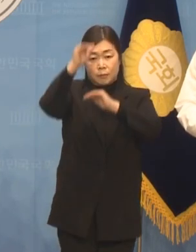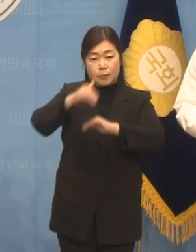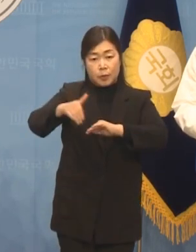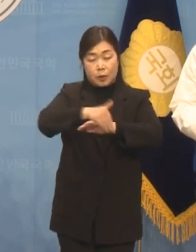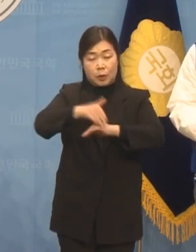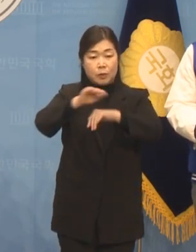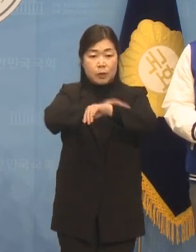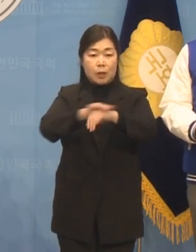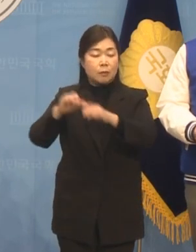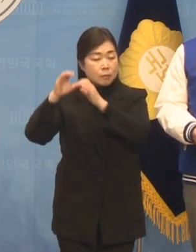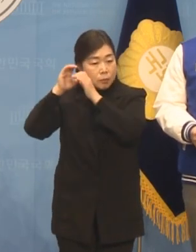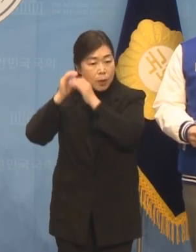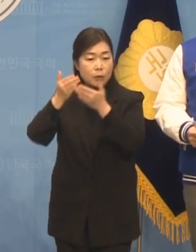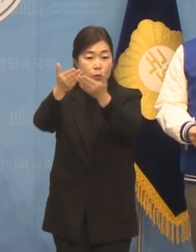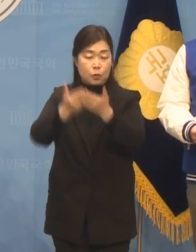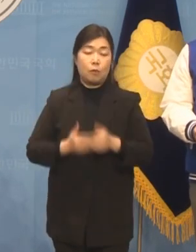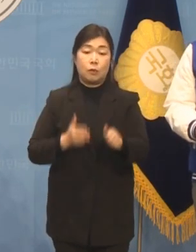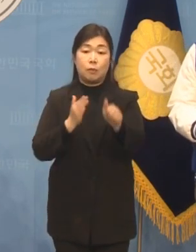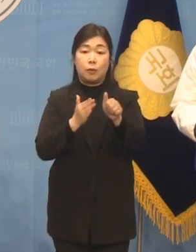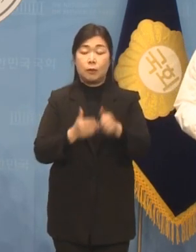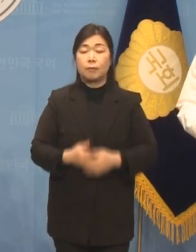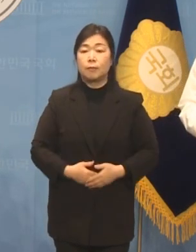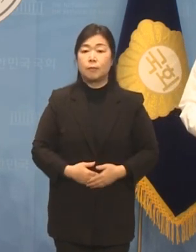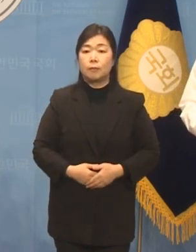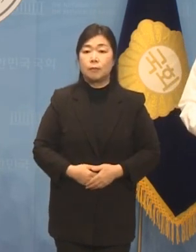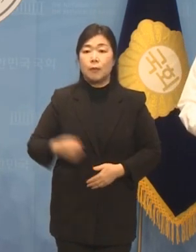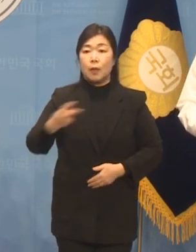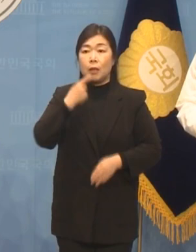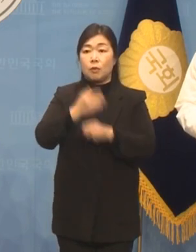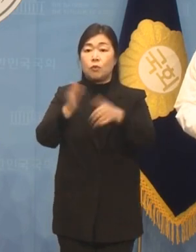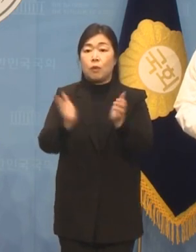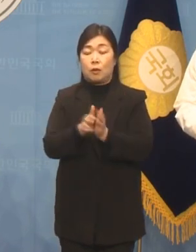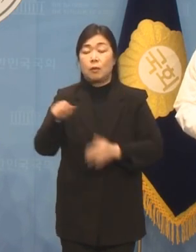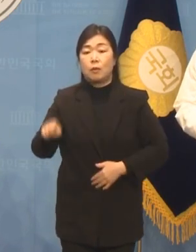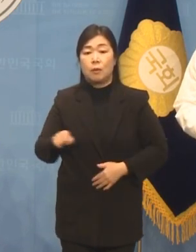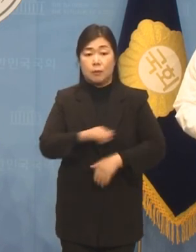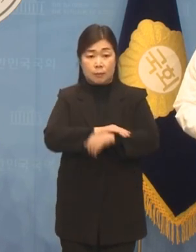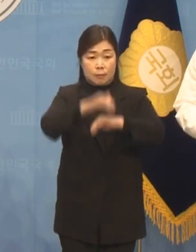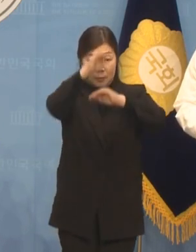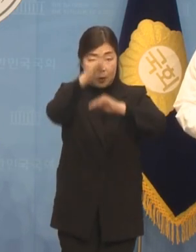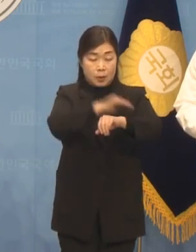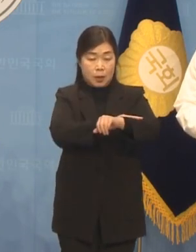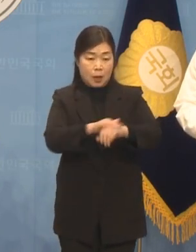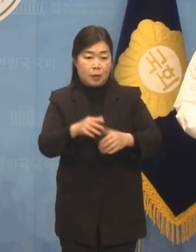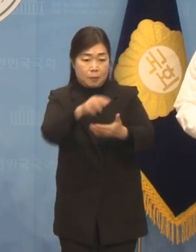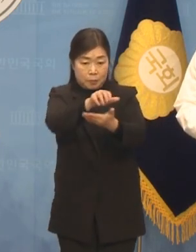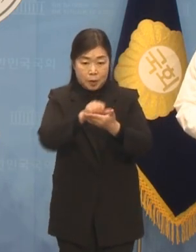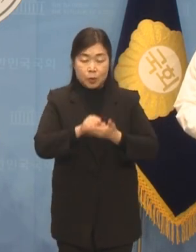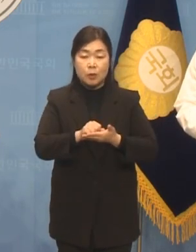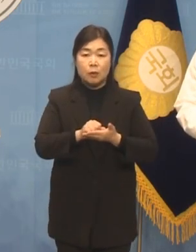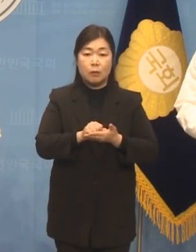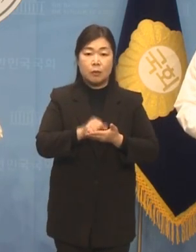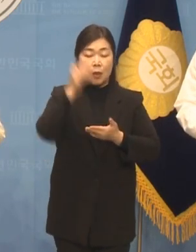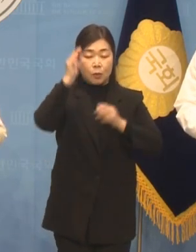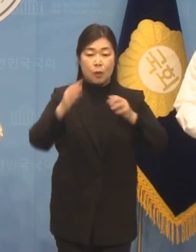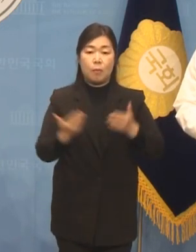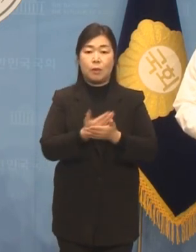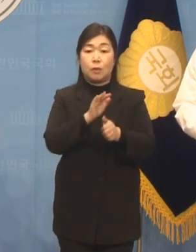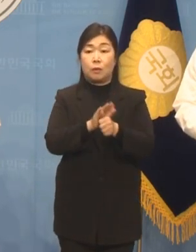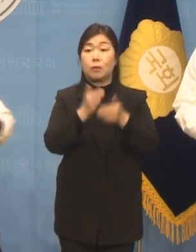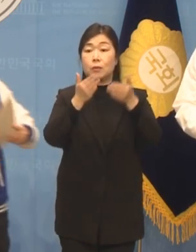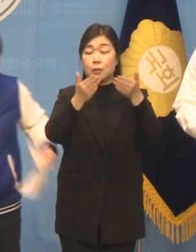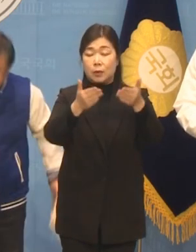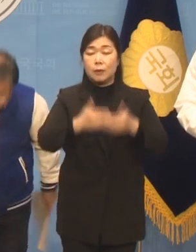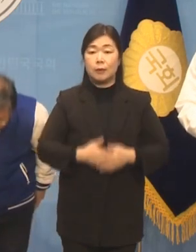우리 민주당도 이 부분을 잘 수렴해서 대한민국 발전에 보탬이 될 수 있도록 최선을 다하겠다는 말씀 드립니다.